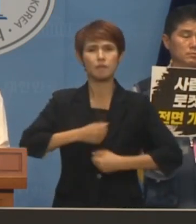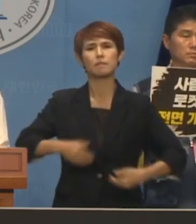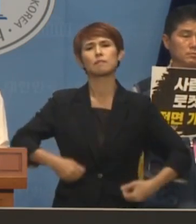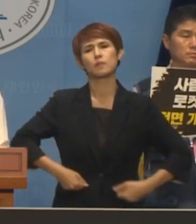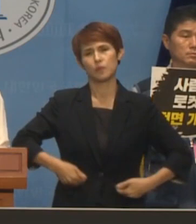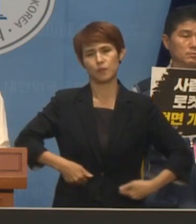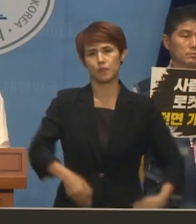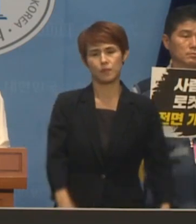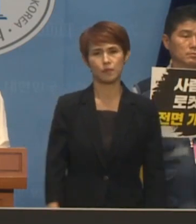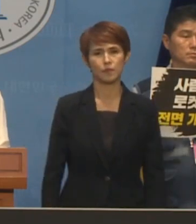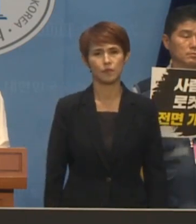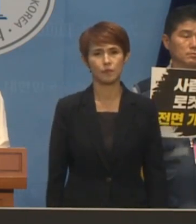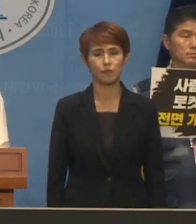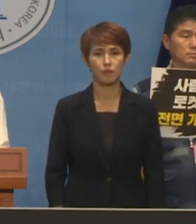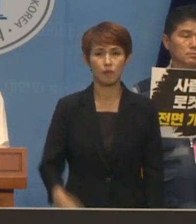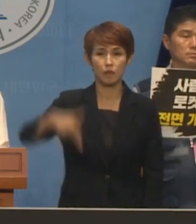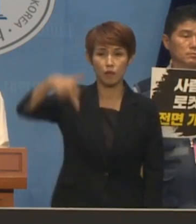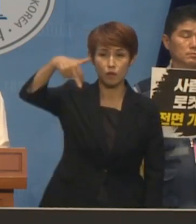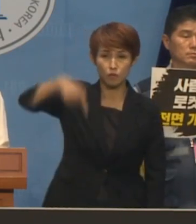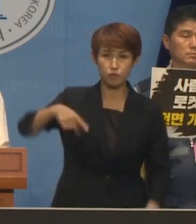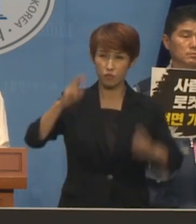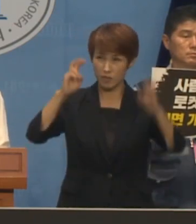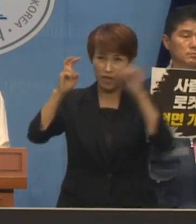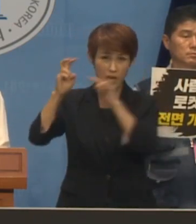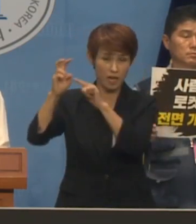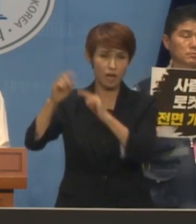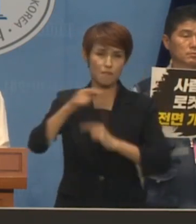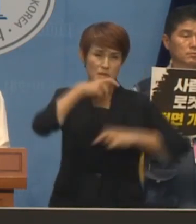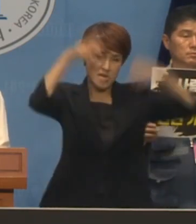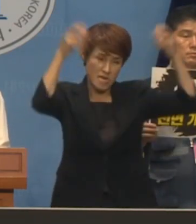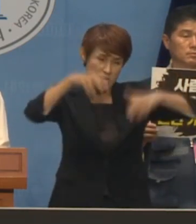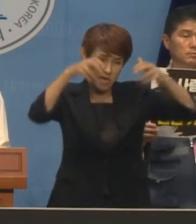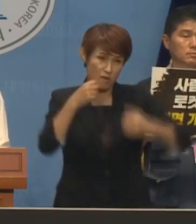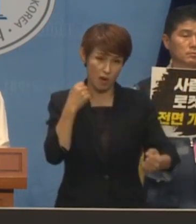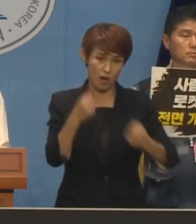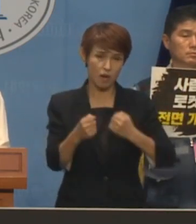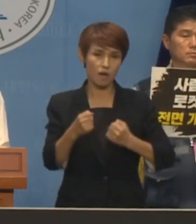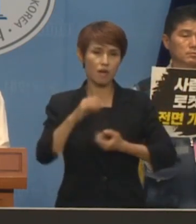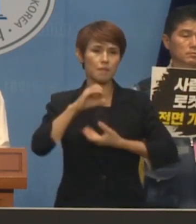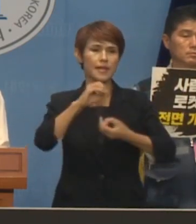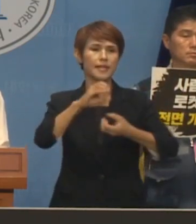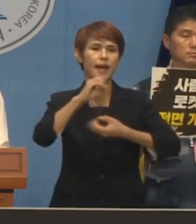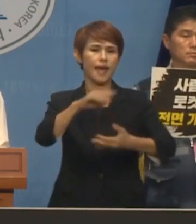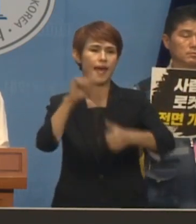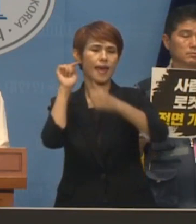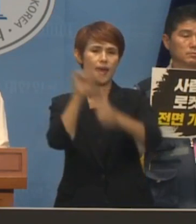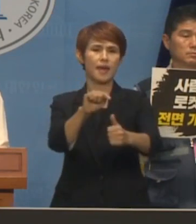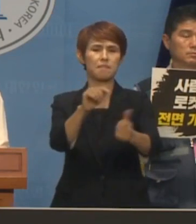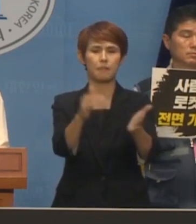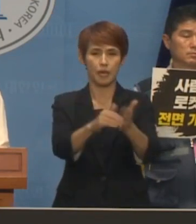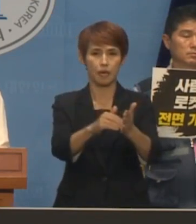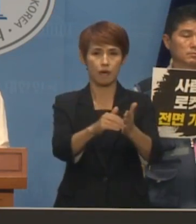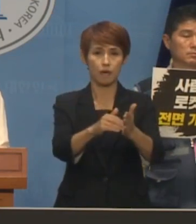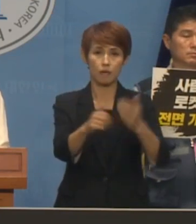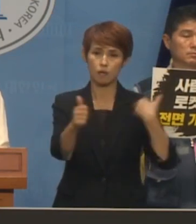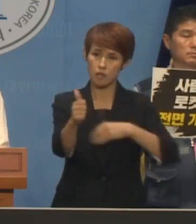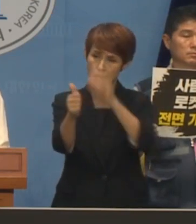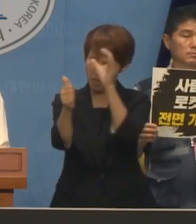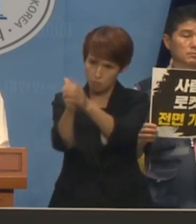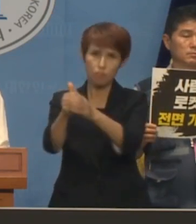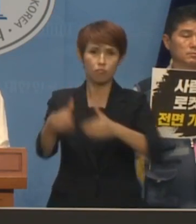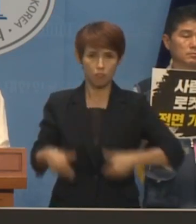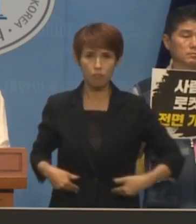합니다 쿠팡은 억수 같은 비에도 배송을 강요했습니다 이에 대한 책임도 물어야